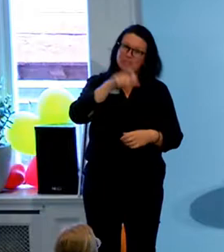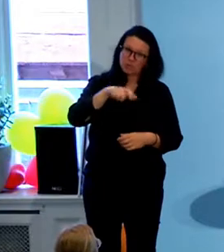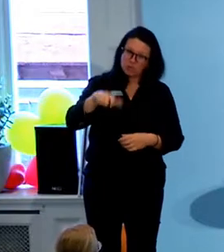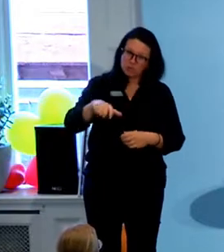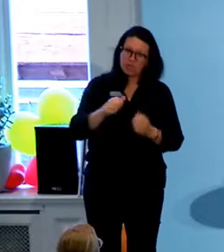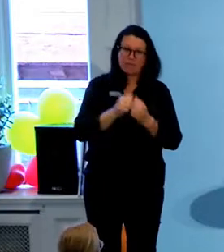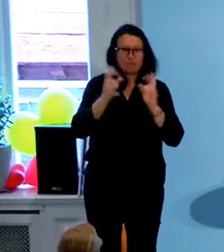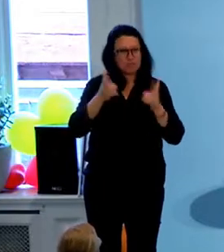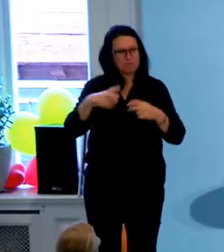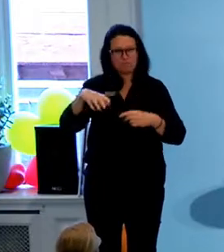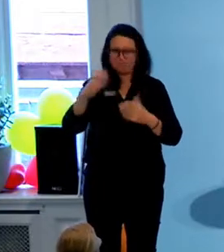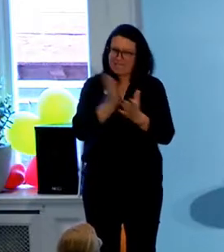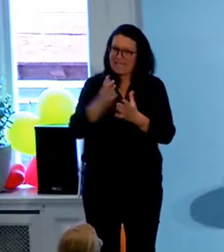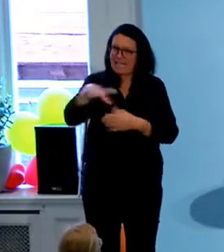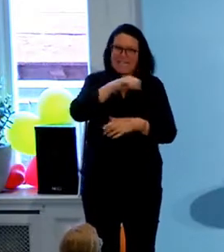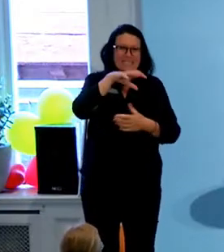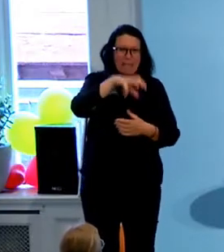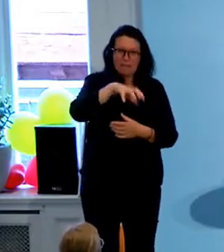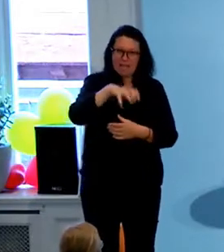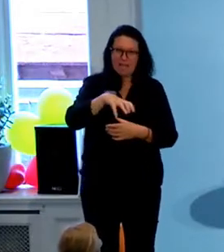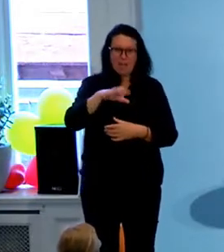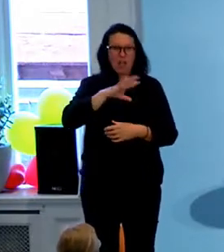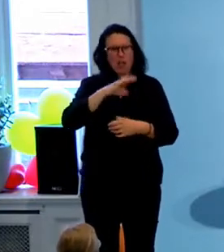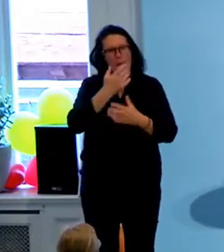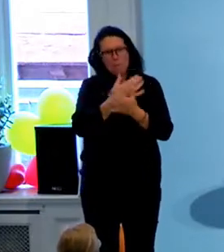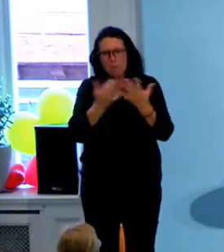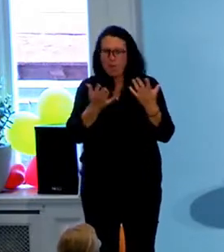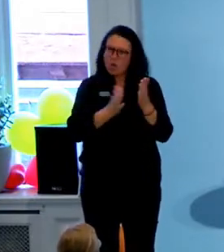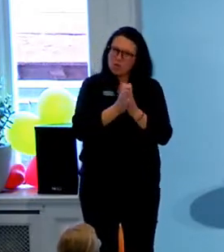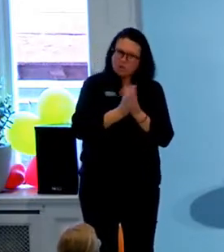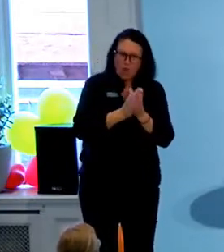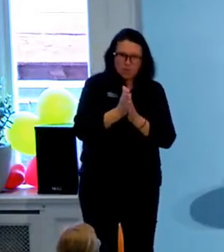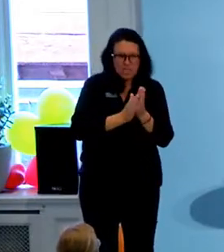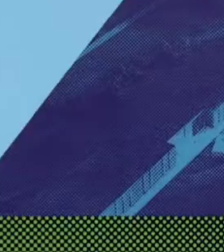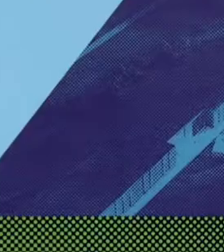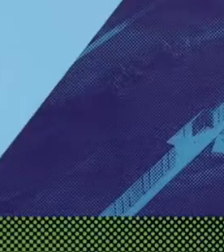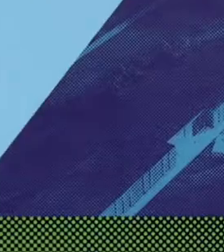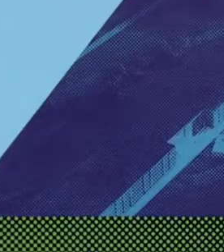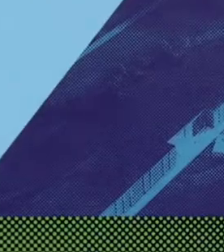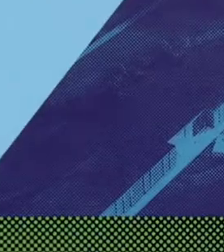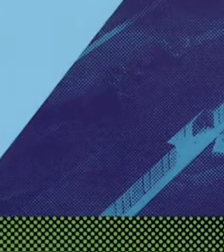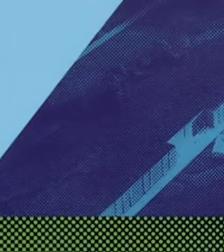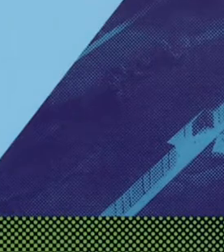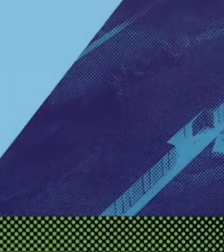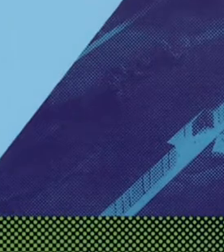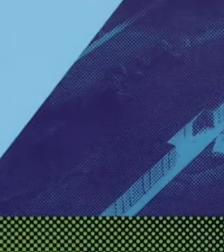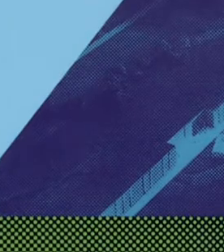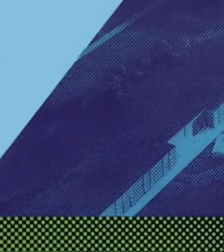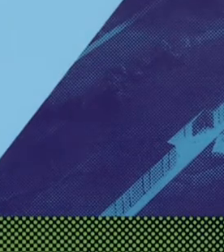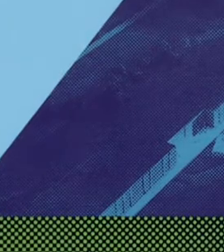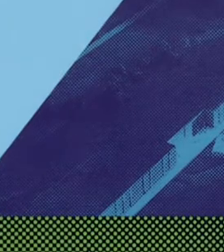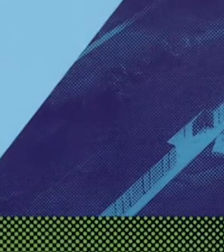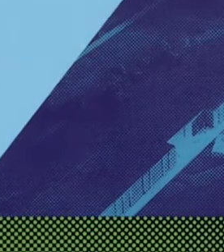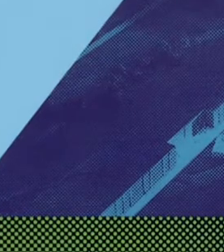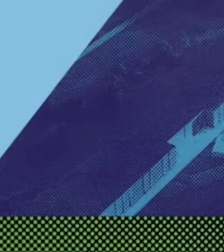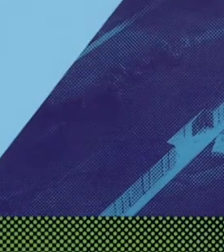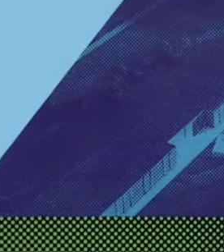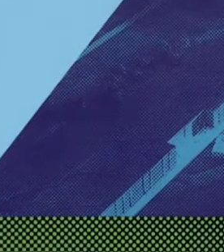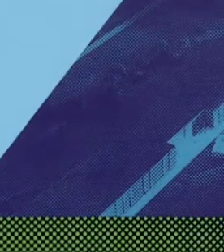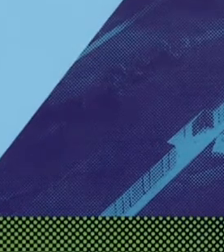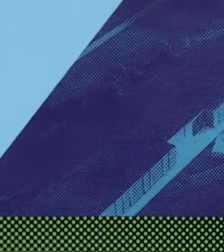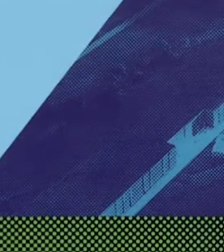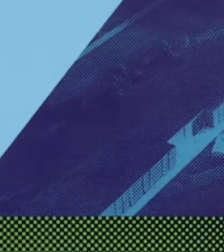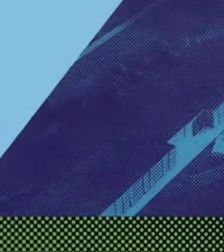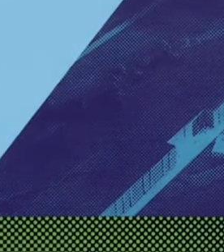men också för hela samhället som har många utmaningar att hantera. Det handlar dels om att arbetet